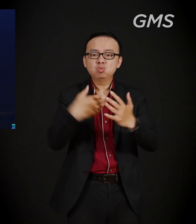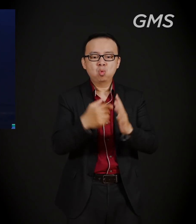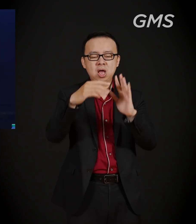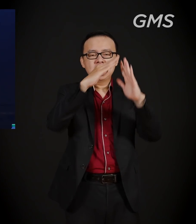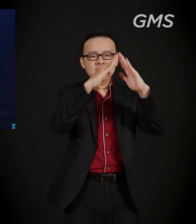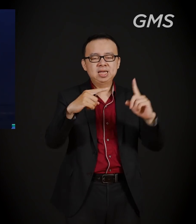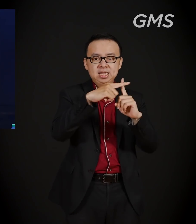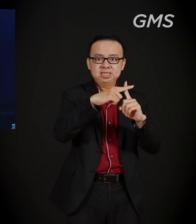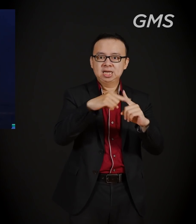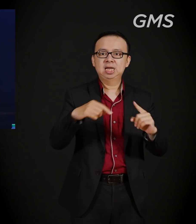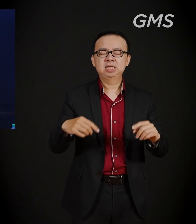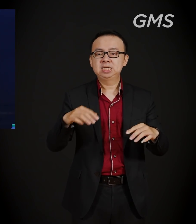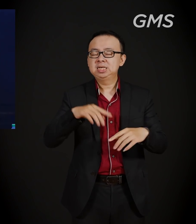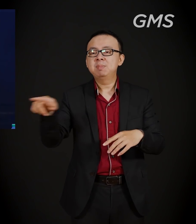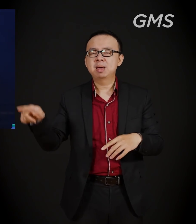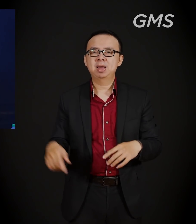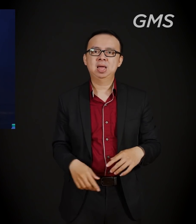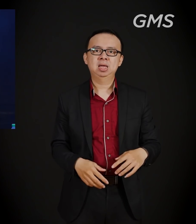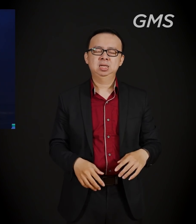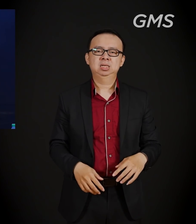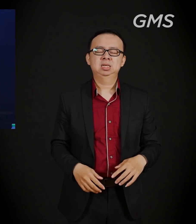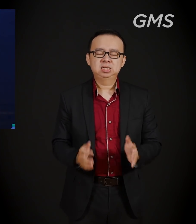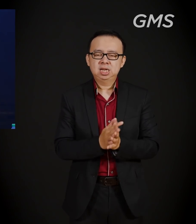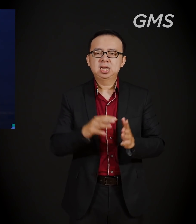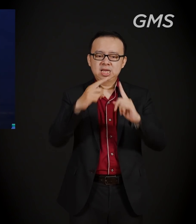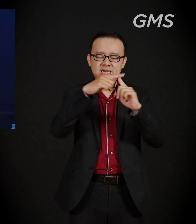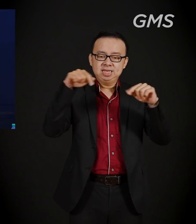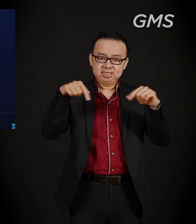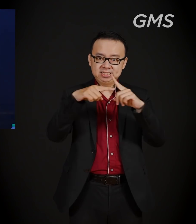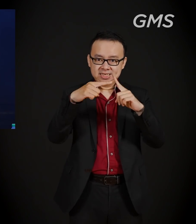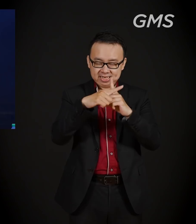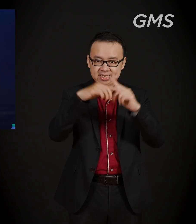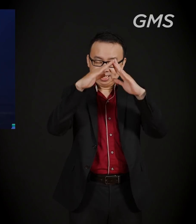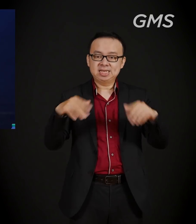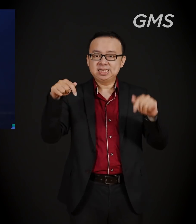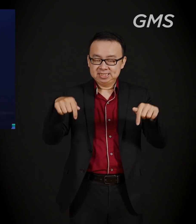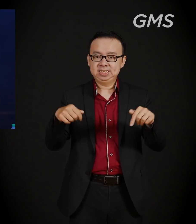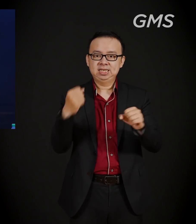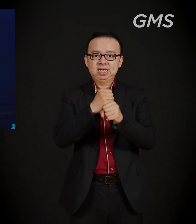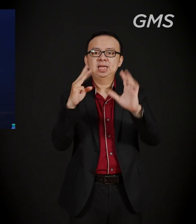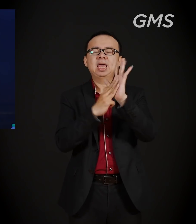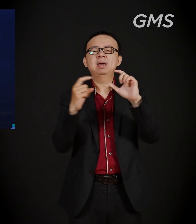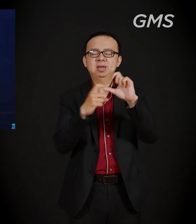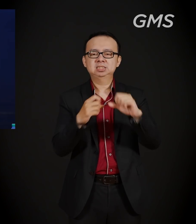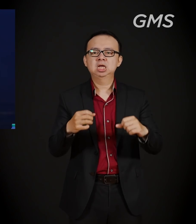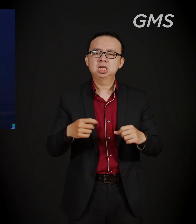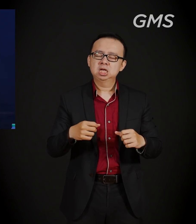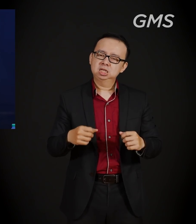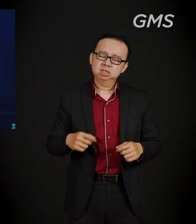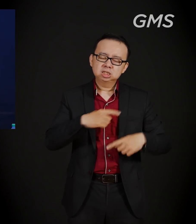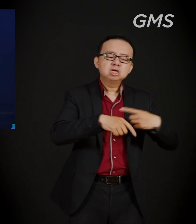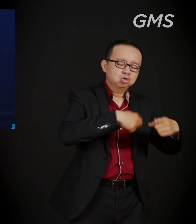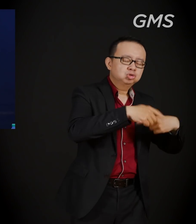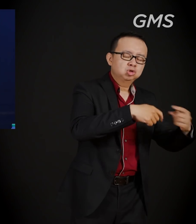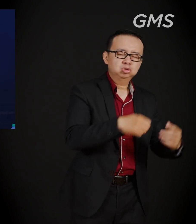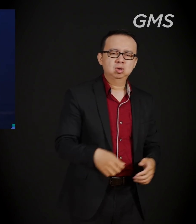Tetap hidup dalam kemuliaan Tuhan. Dan gerejamu di tempat ini. Gereja Mawar Sharon ini. Terus menyatakan kemuliaan